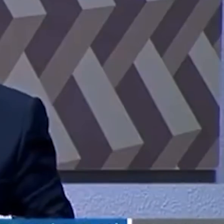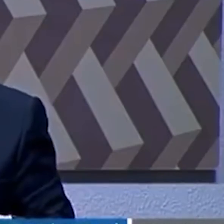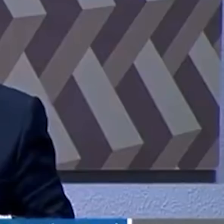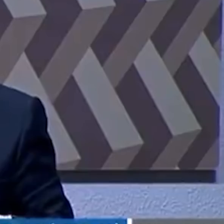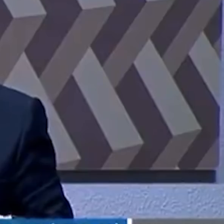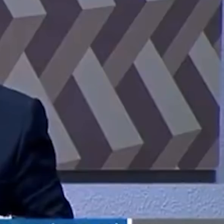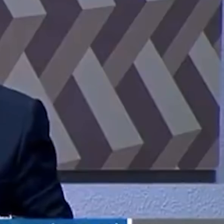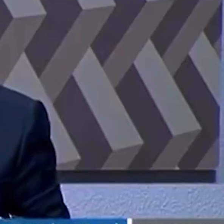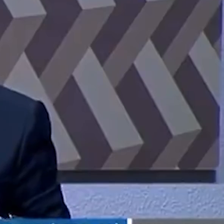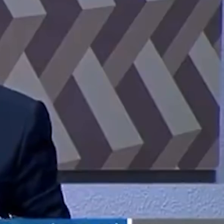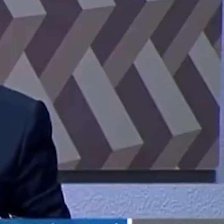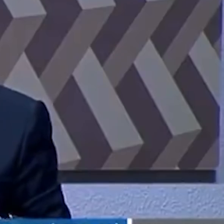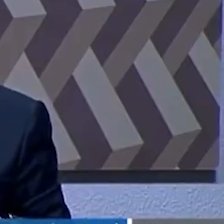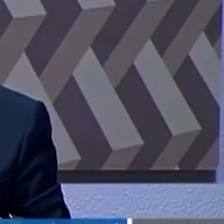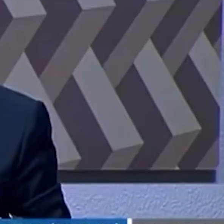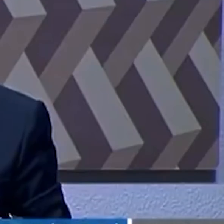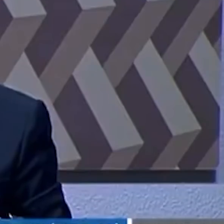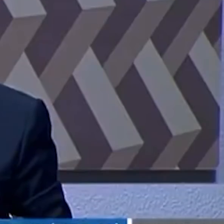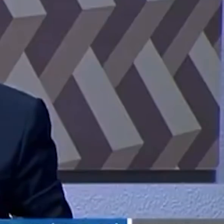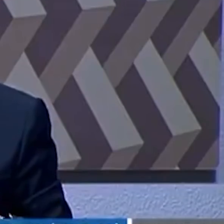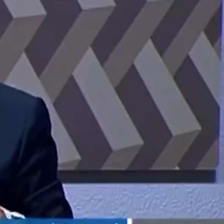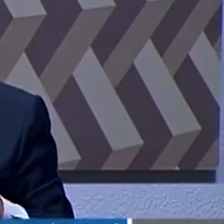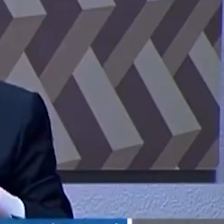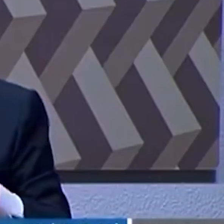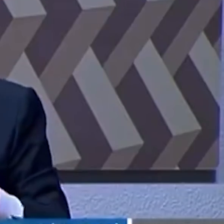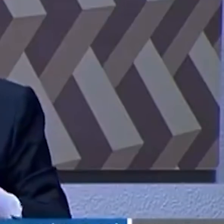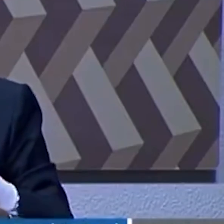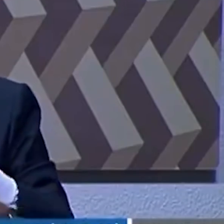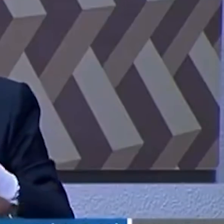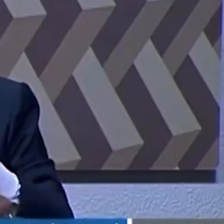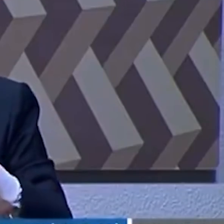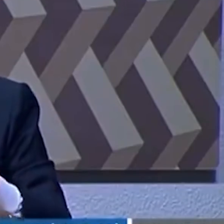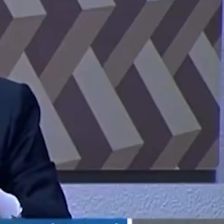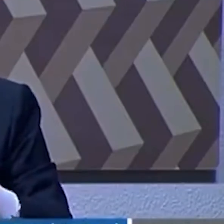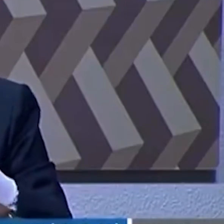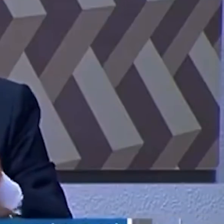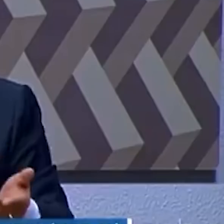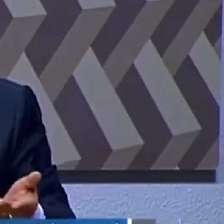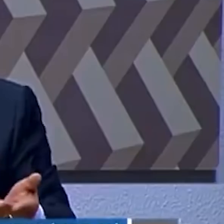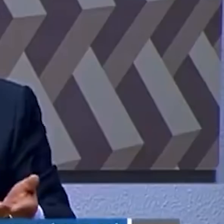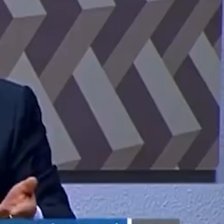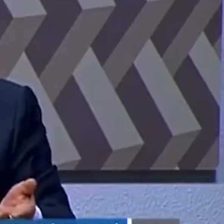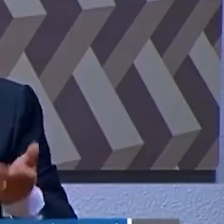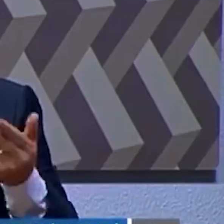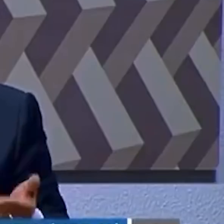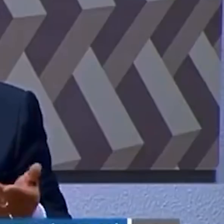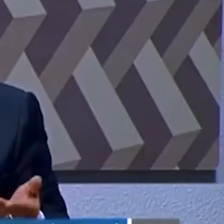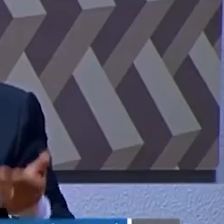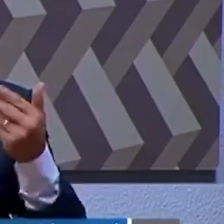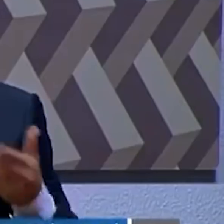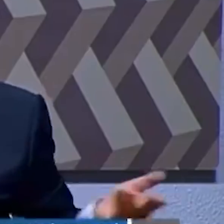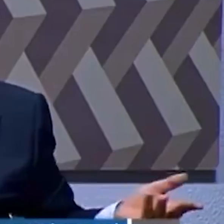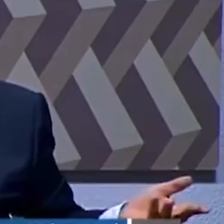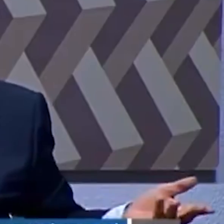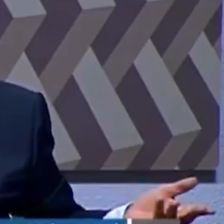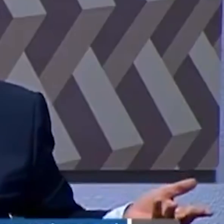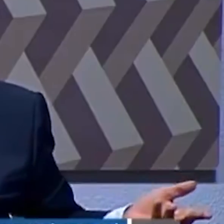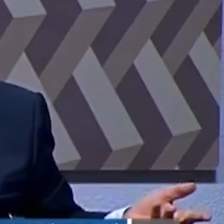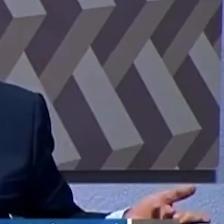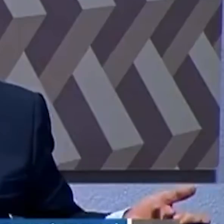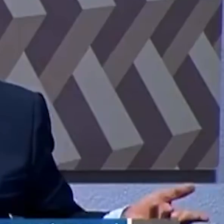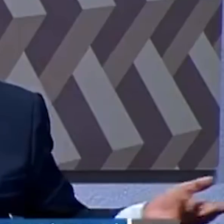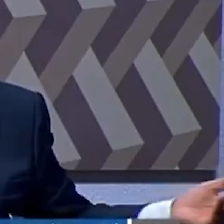a pandemia, não é? Pela inação, inépcia, que eu torço que não seja